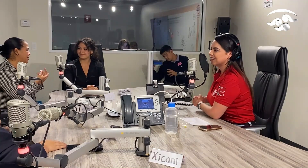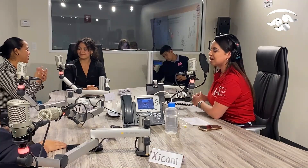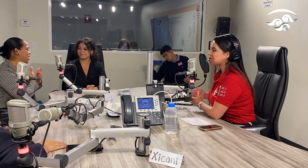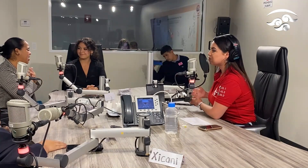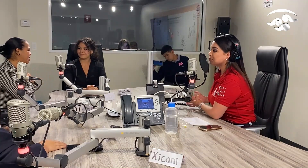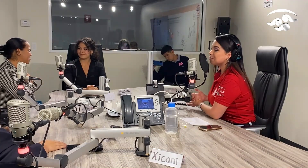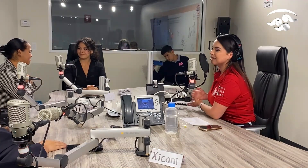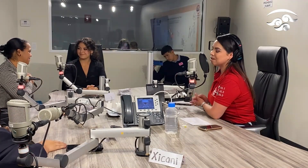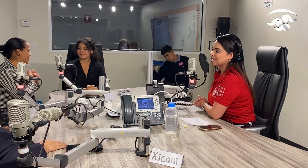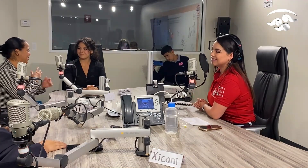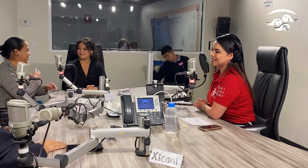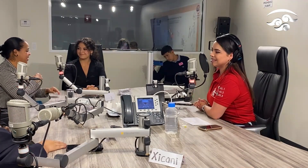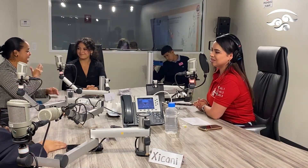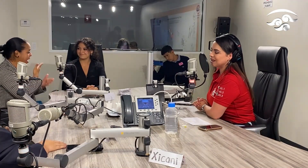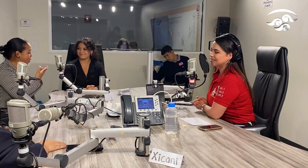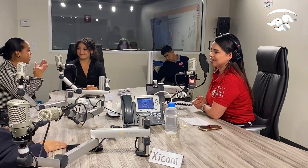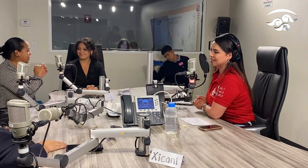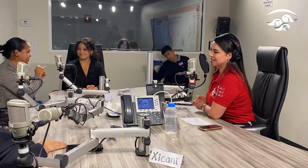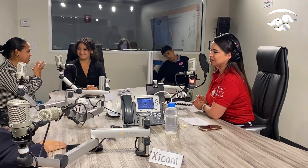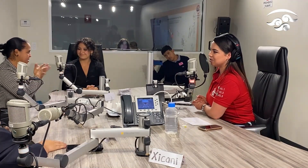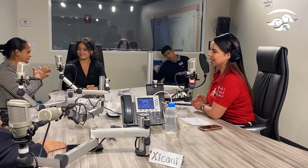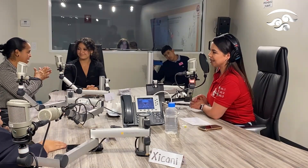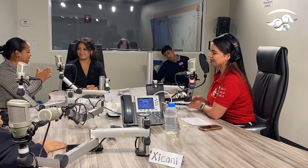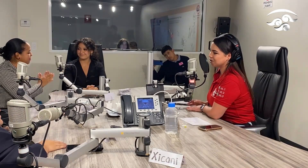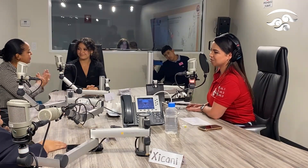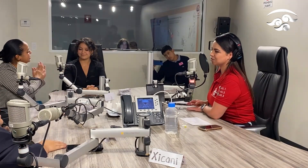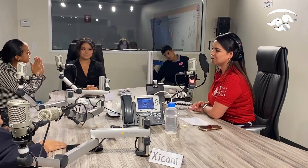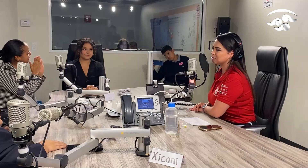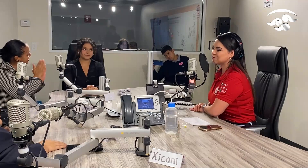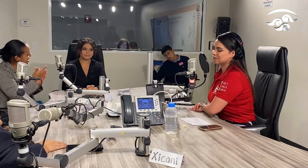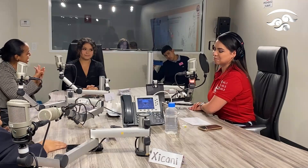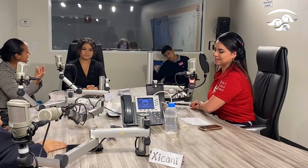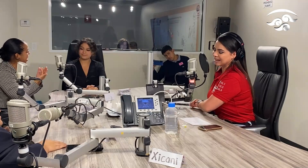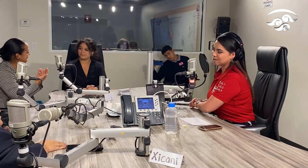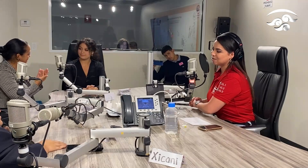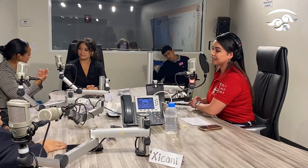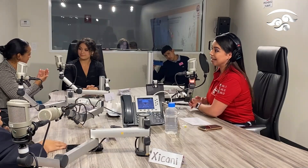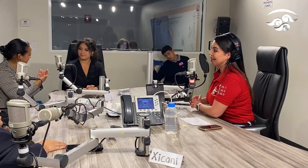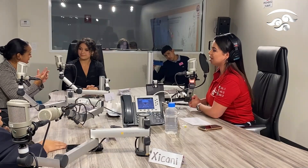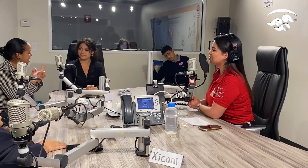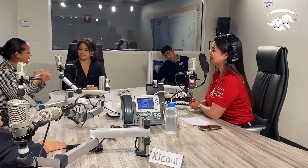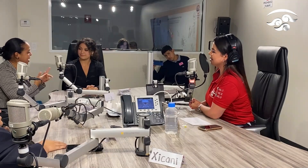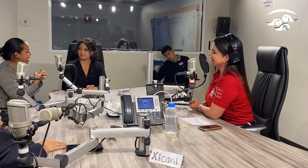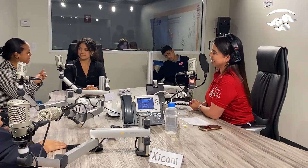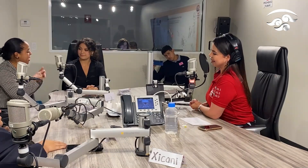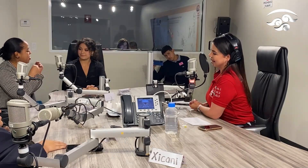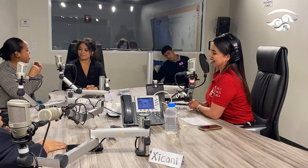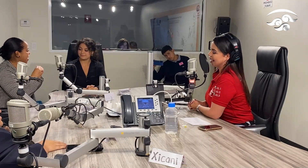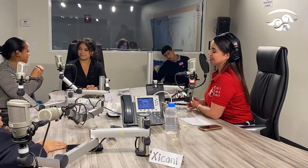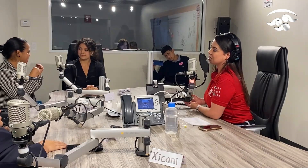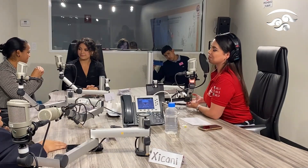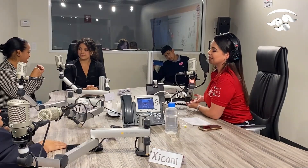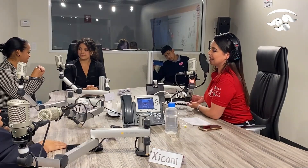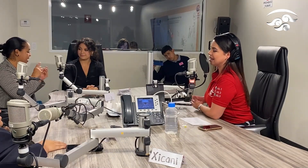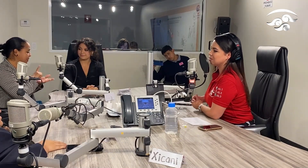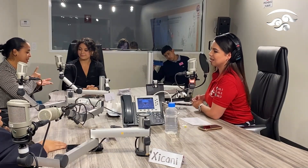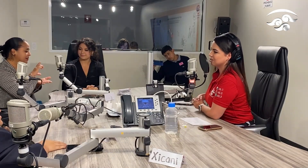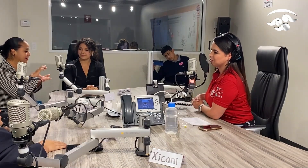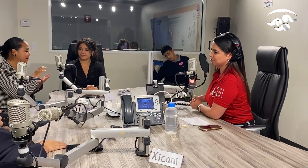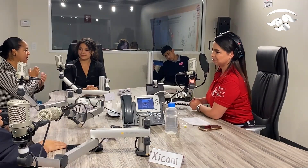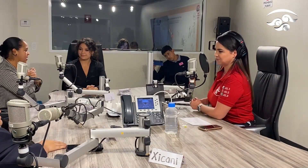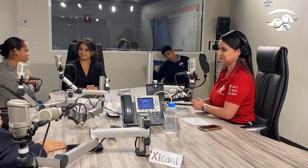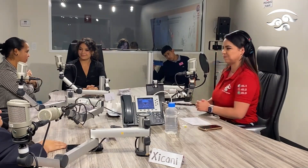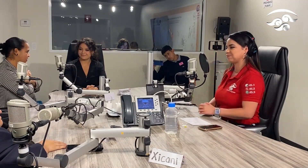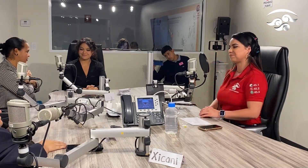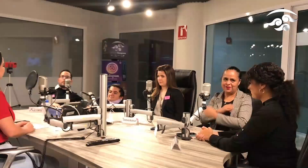amor. Pues vamos a ir ahora sí de lleno a la siguiente sección. Quédense con nosotros, vamos a comenzar con el debate acerca de la discapacidad y la